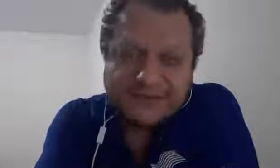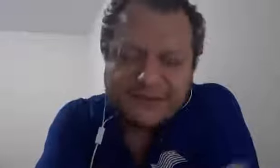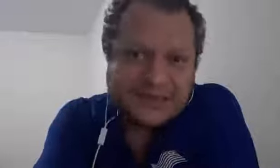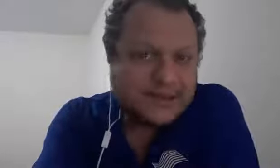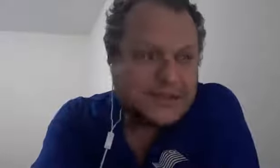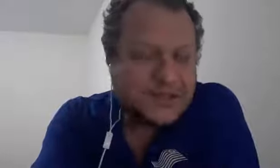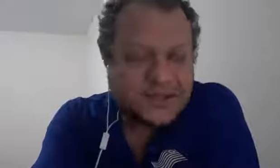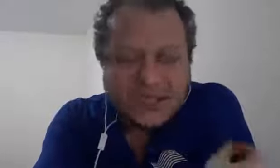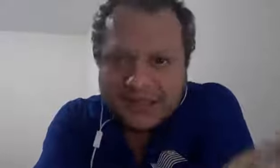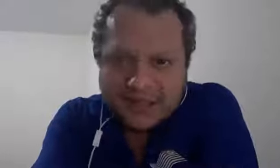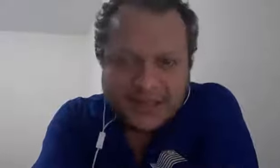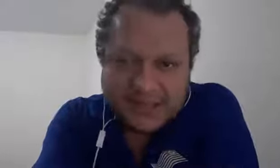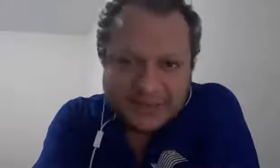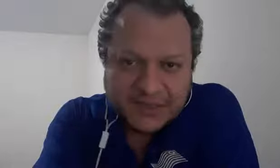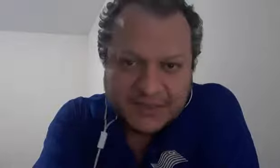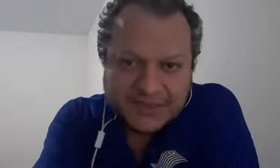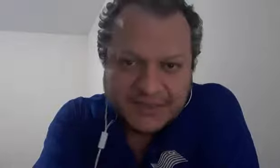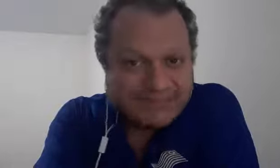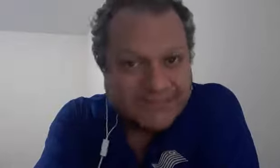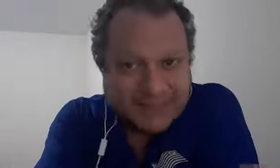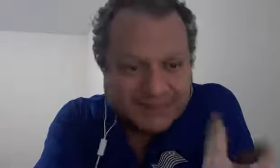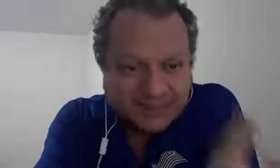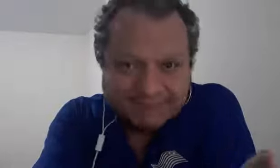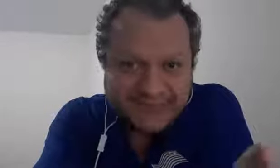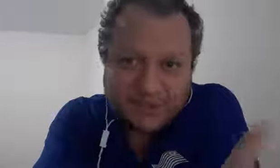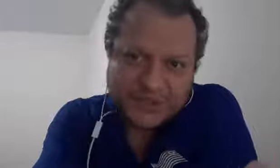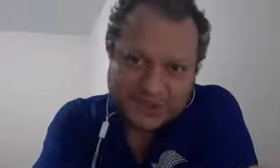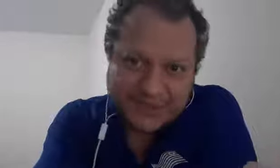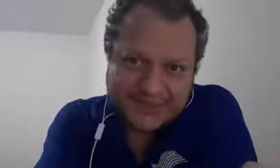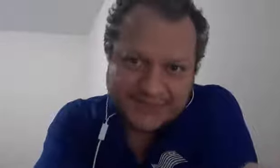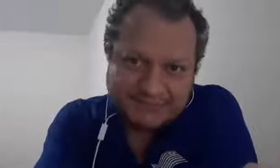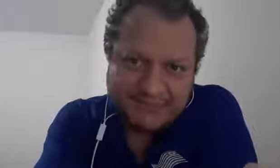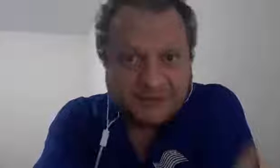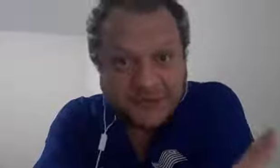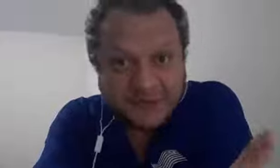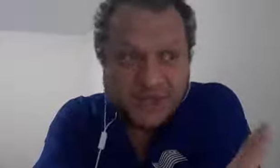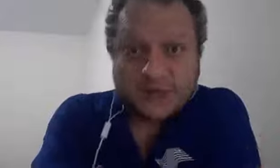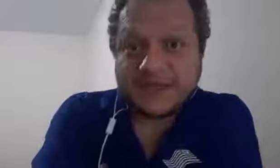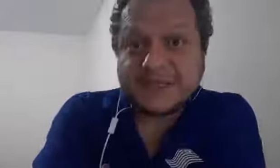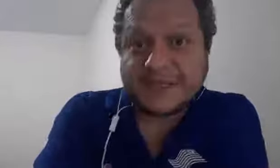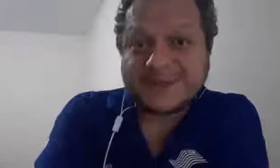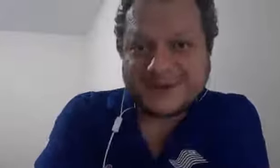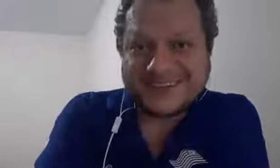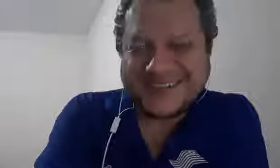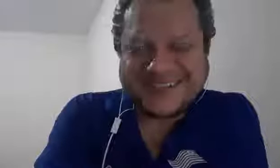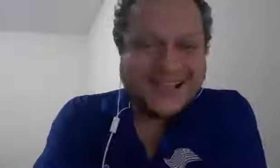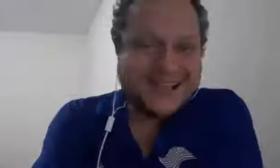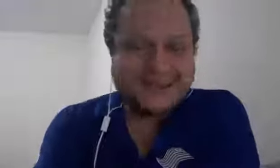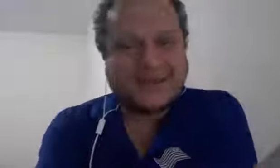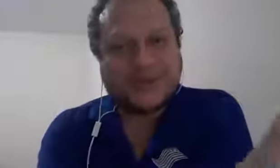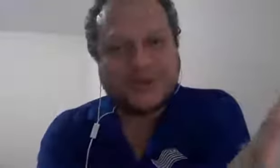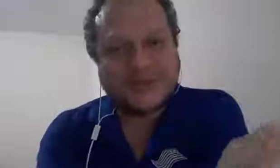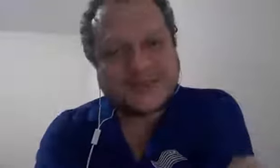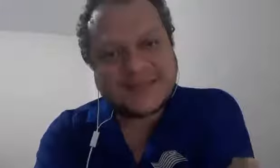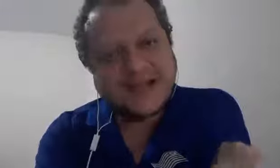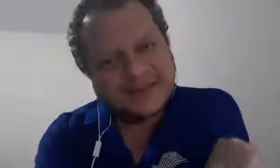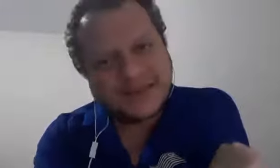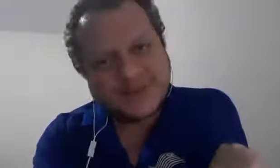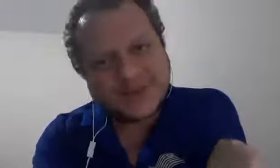vida, cheia de adaptações. Assim são as coisas. Infelizmente ou felizmente, não é verdade? Então a tecnologia está aí, temos que